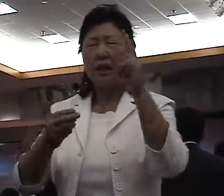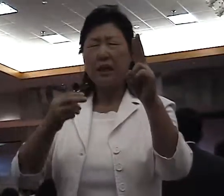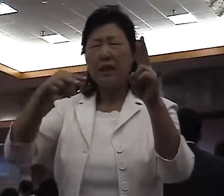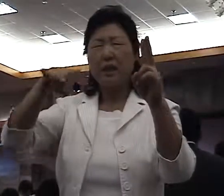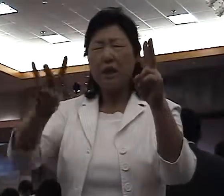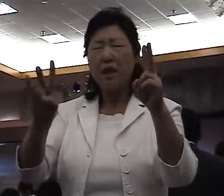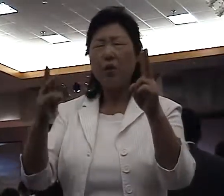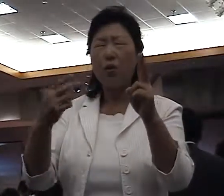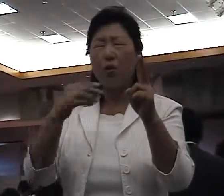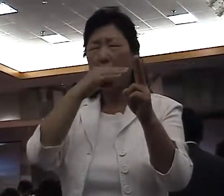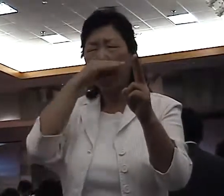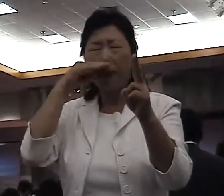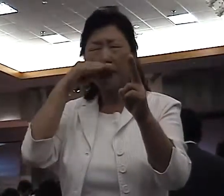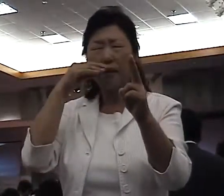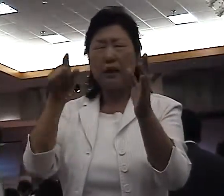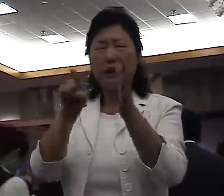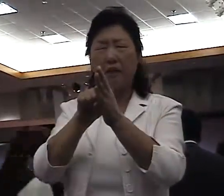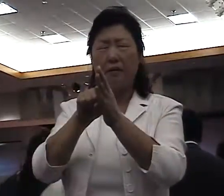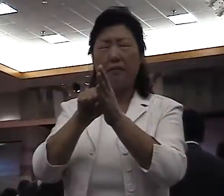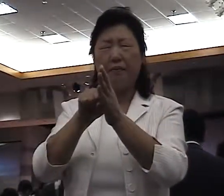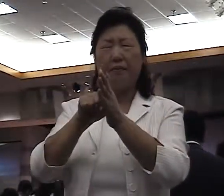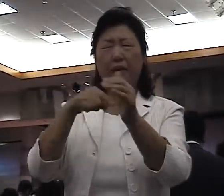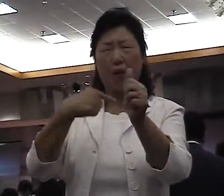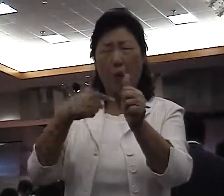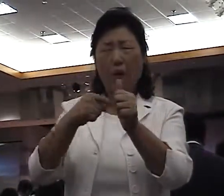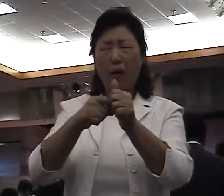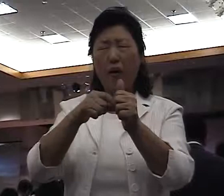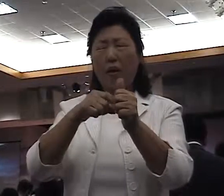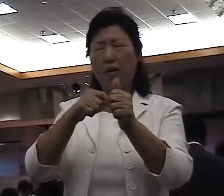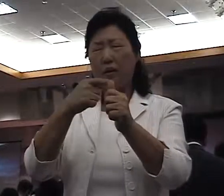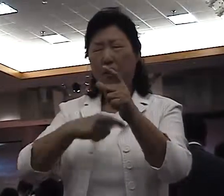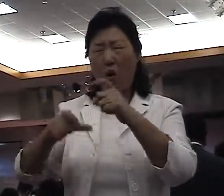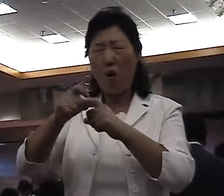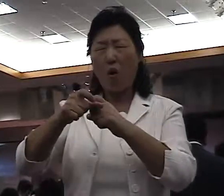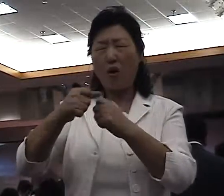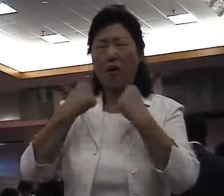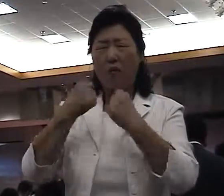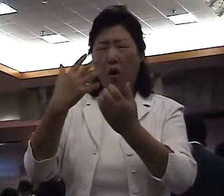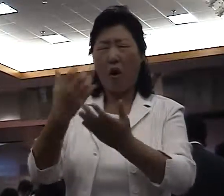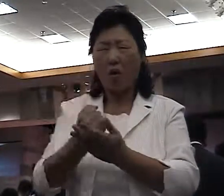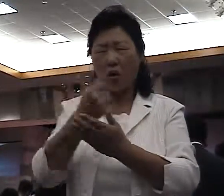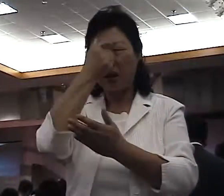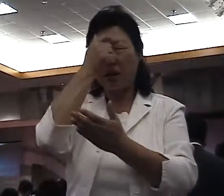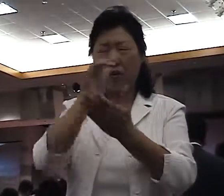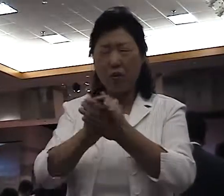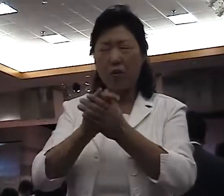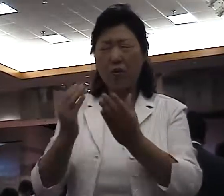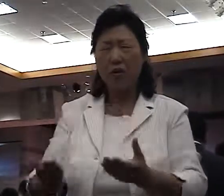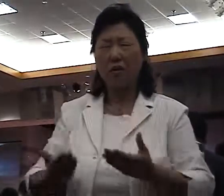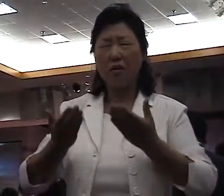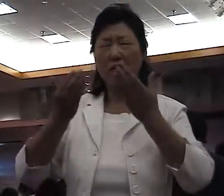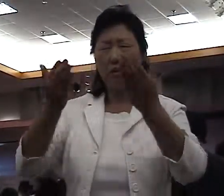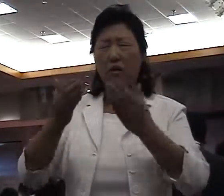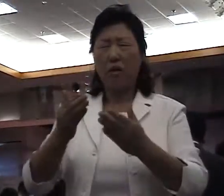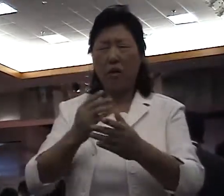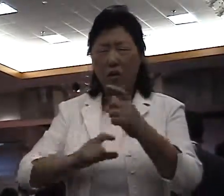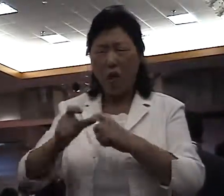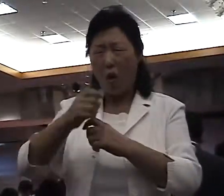교육이 더욱 힘을 얻게 도와주시기를 기도합니다. 다음 세대의 충성된 일꾼들을 많이